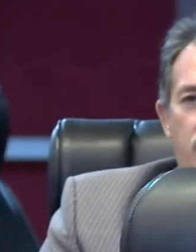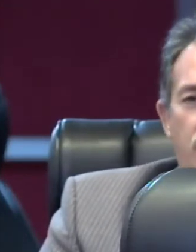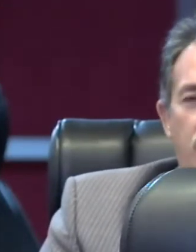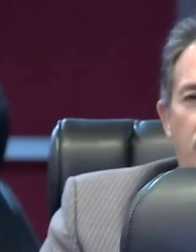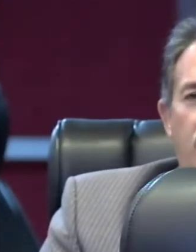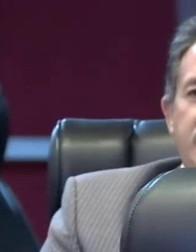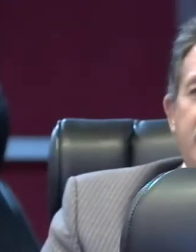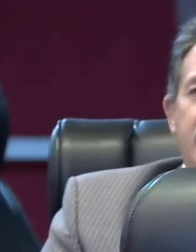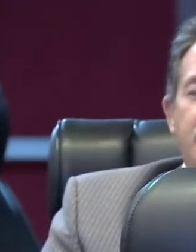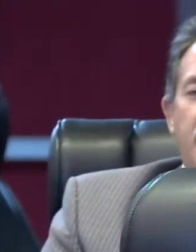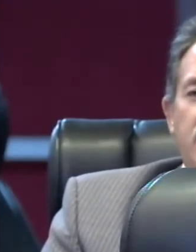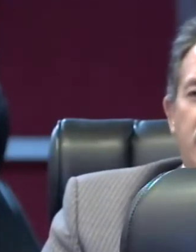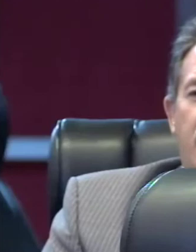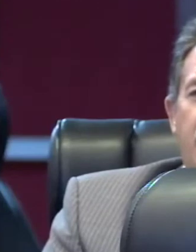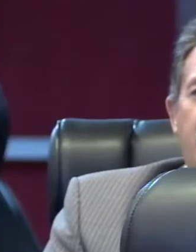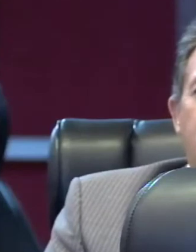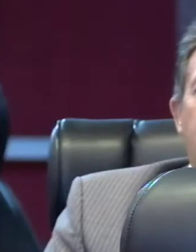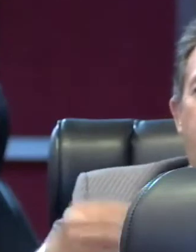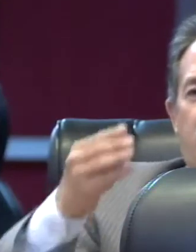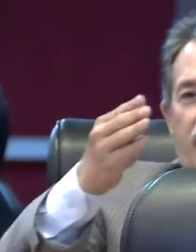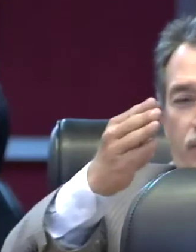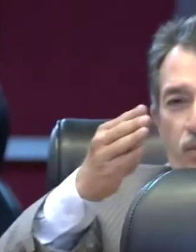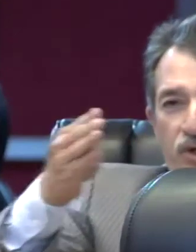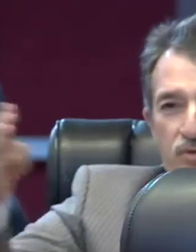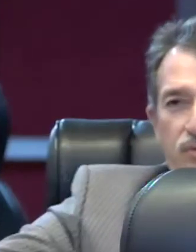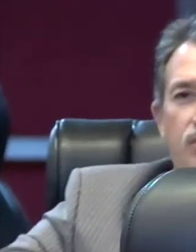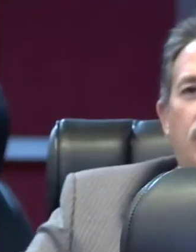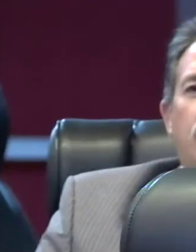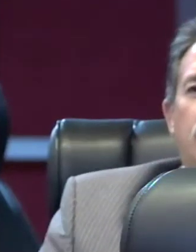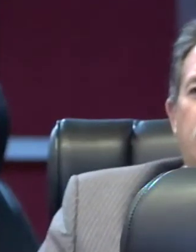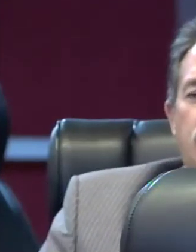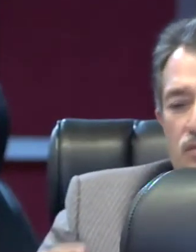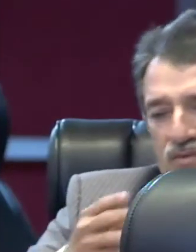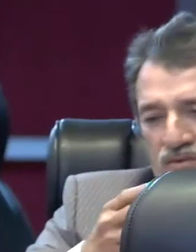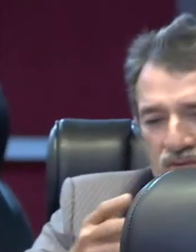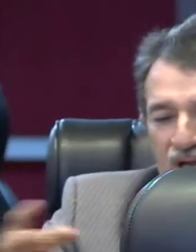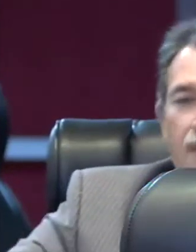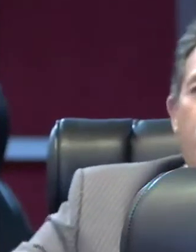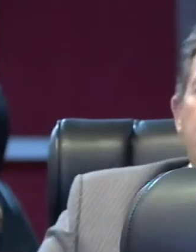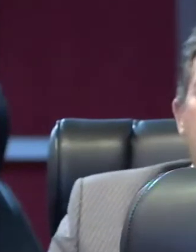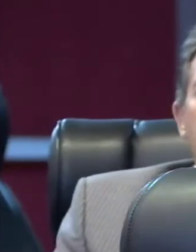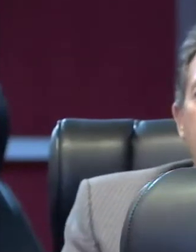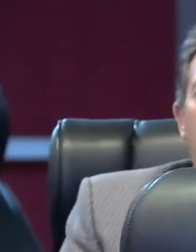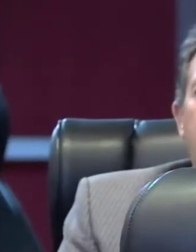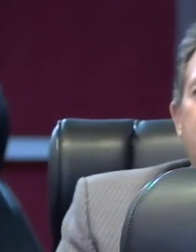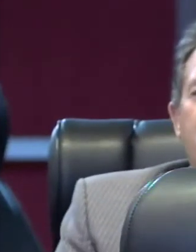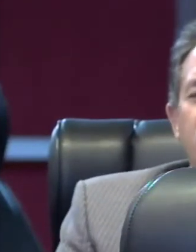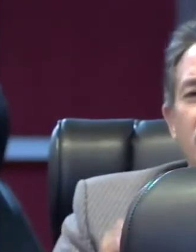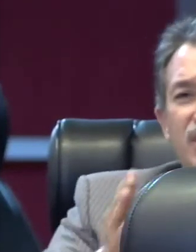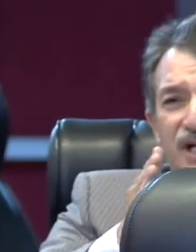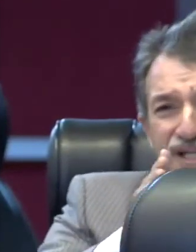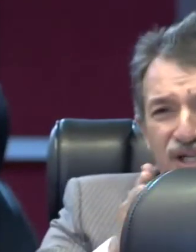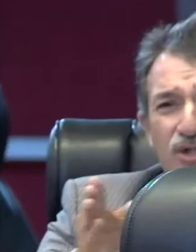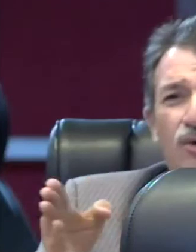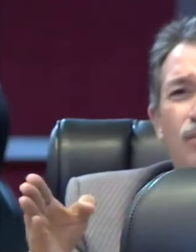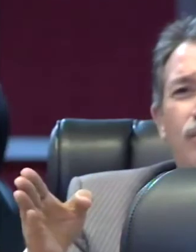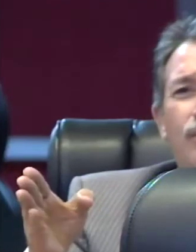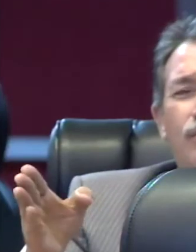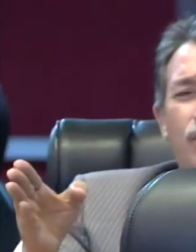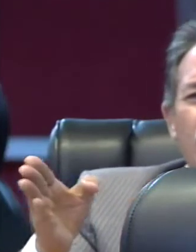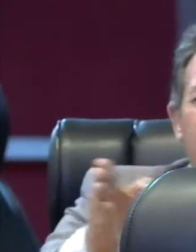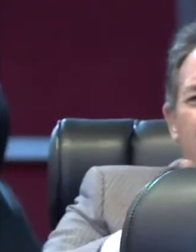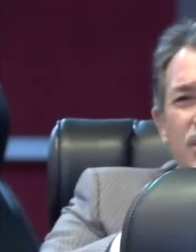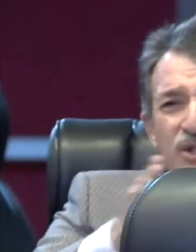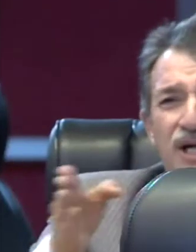somos políticos. Vossa Excelência é partidário político sala política como nós, mas vamos tirar essa